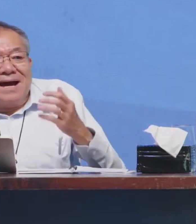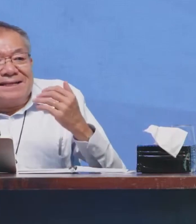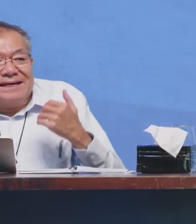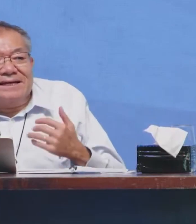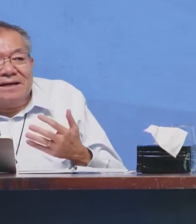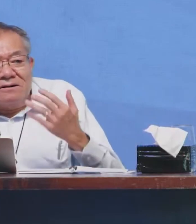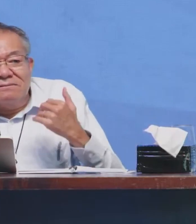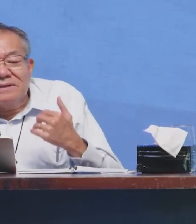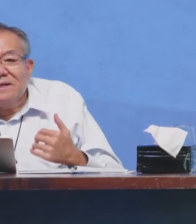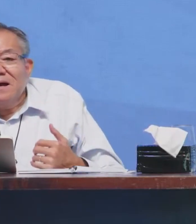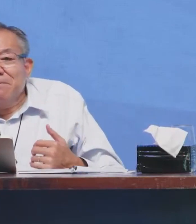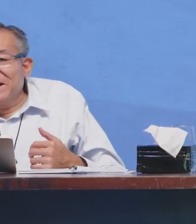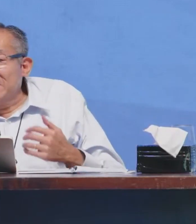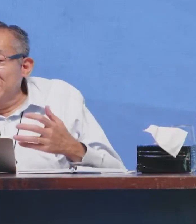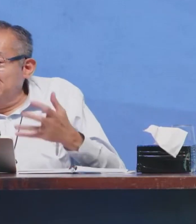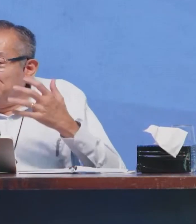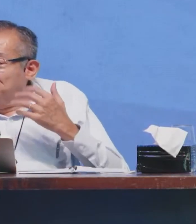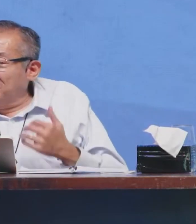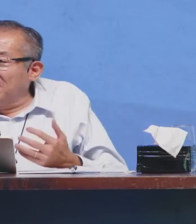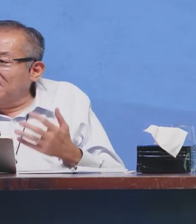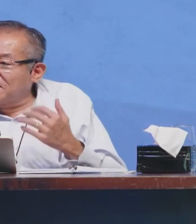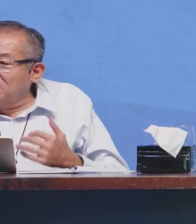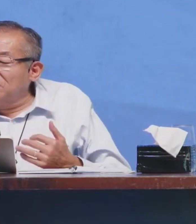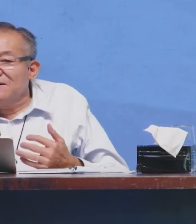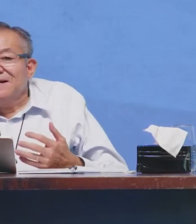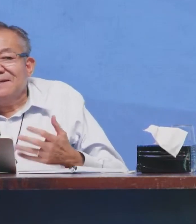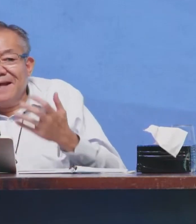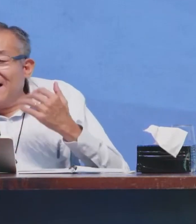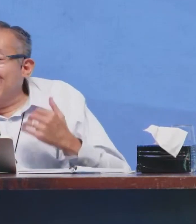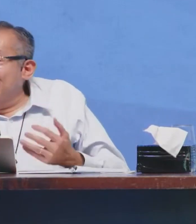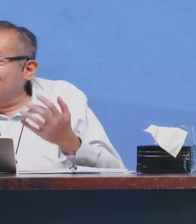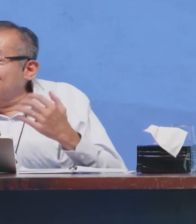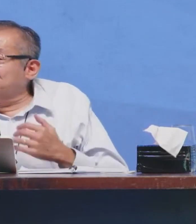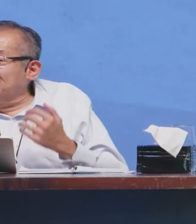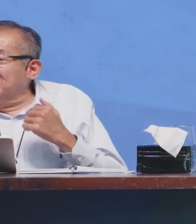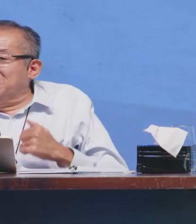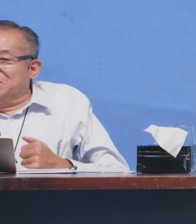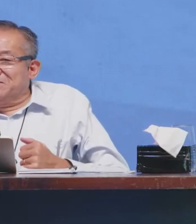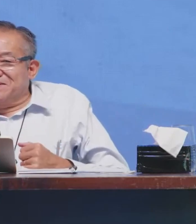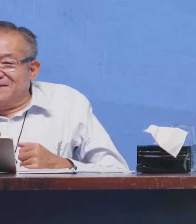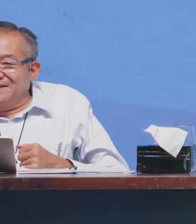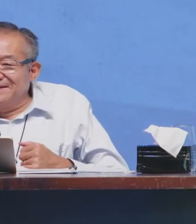esse material para a edificação da casa de